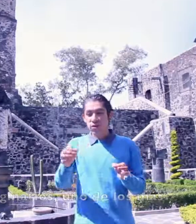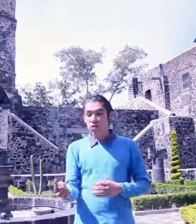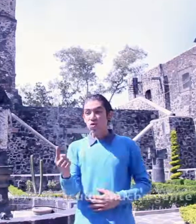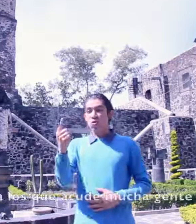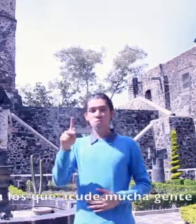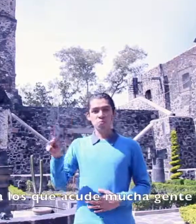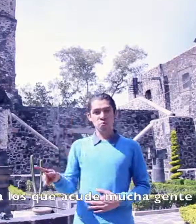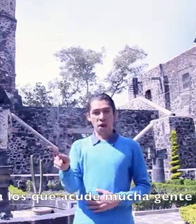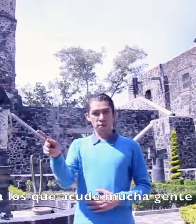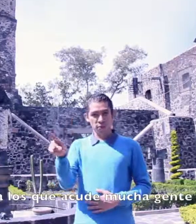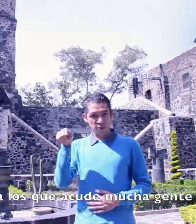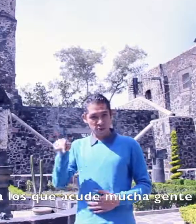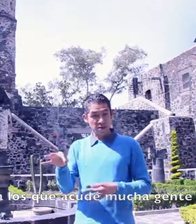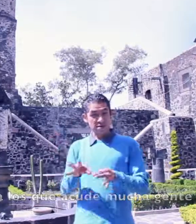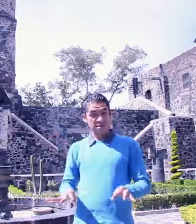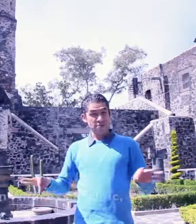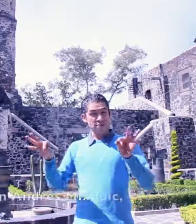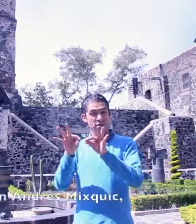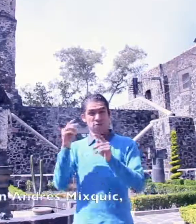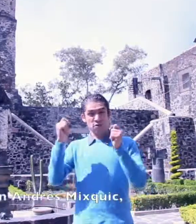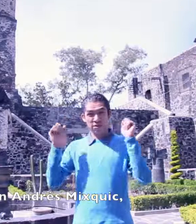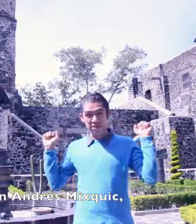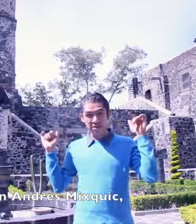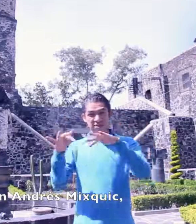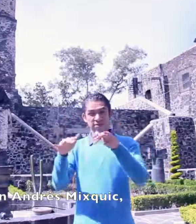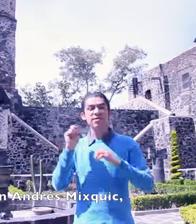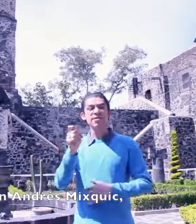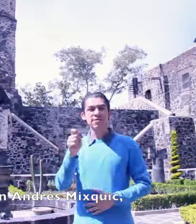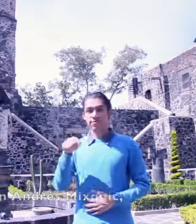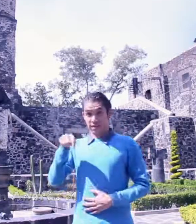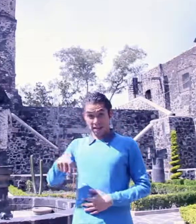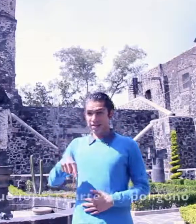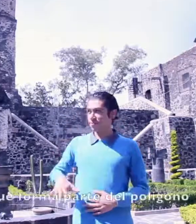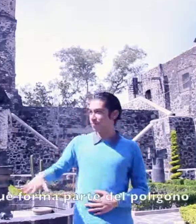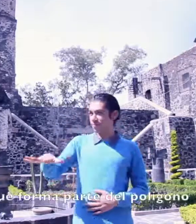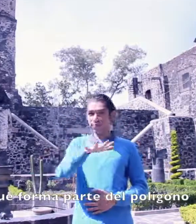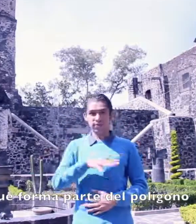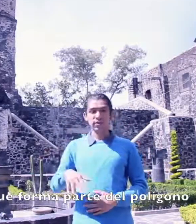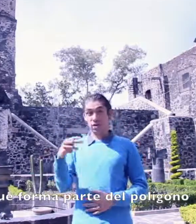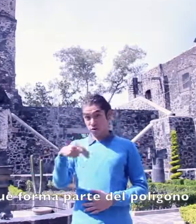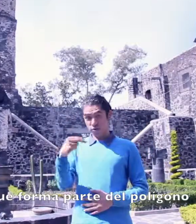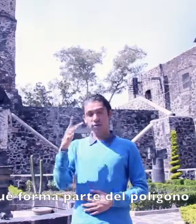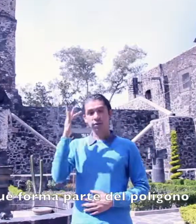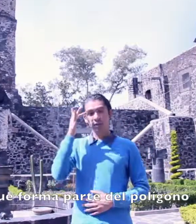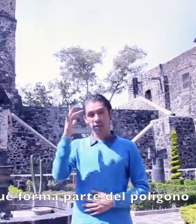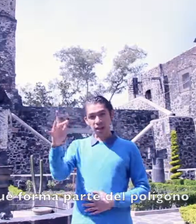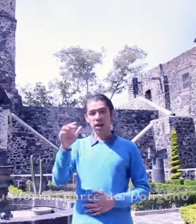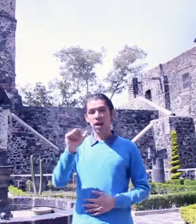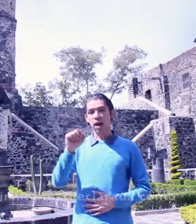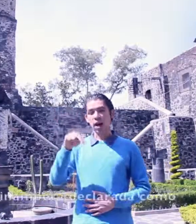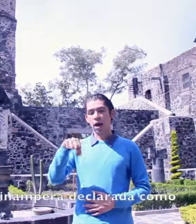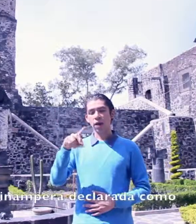importantes y a los que acude mucha gente es San Andrés Mísquic. Es un pueblo que forma parte del polígono de la zona